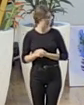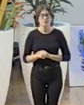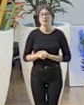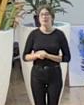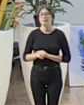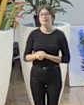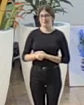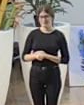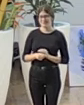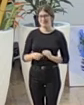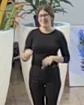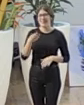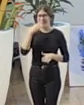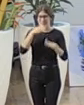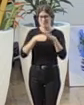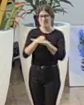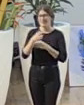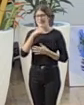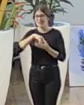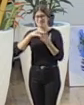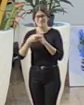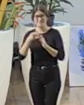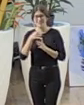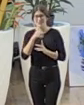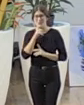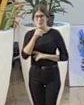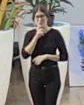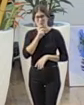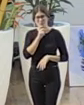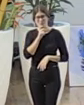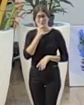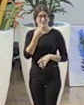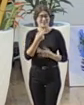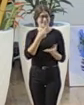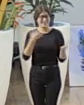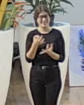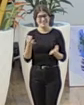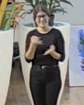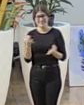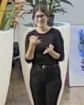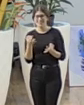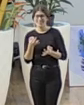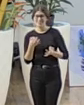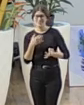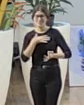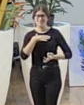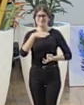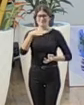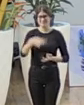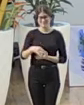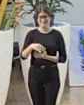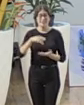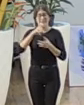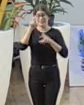Plantea la palabra, la intervención, como decir, las palabras definen cosas, igual cuando intervienes vengo de arriba abajo,